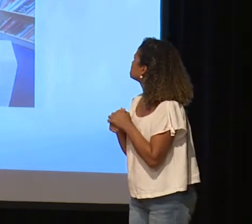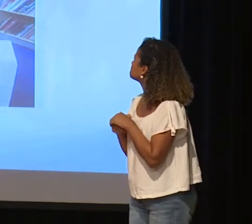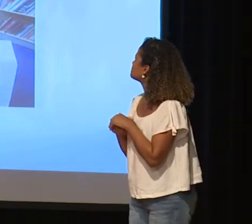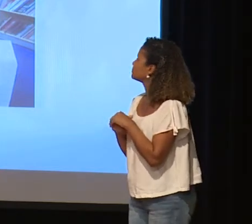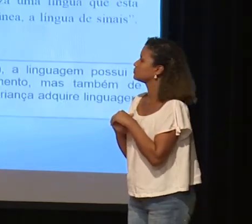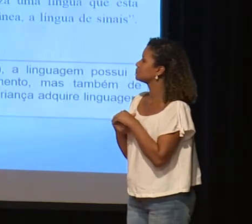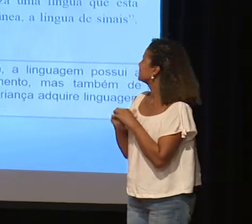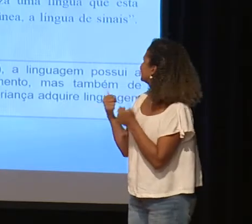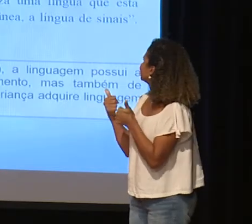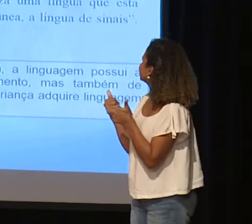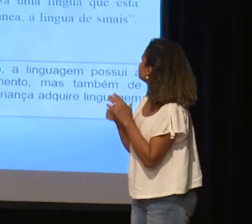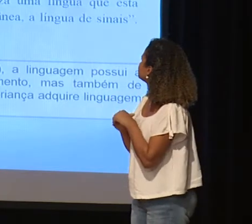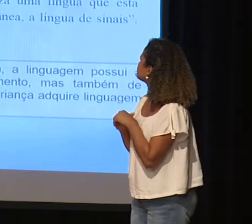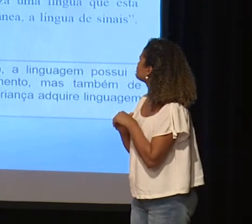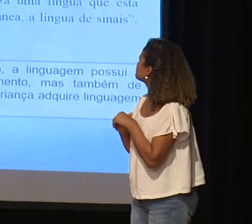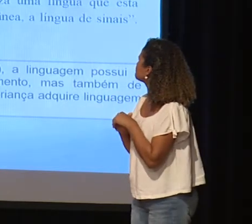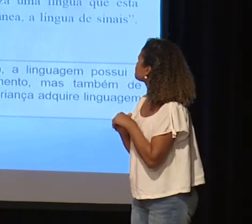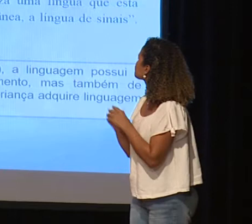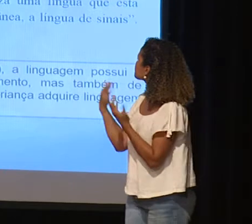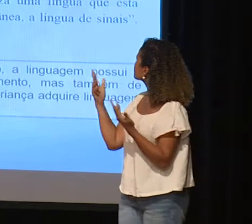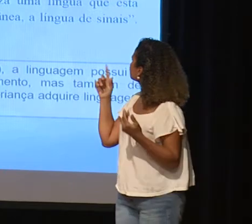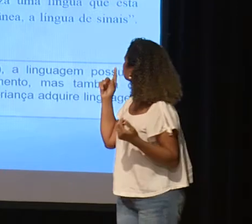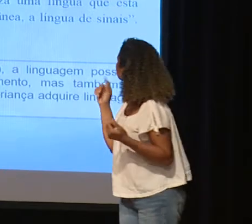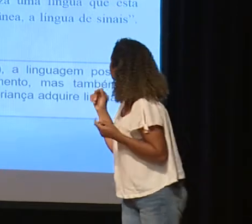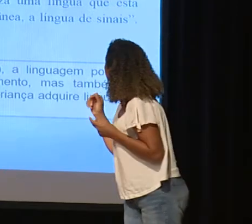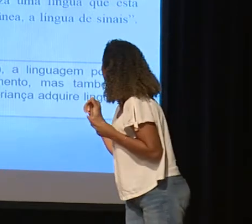passar.